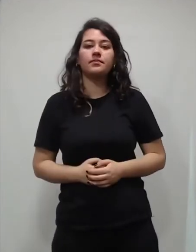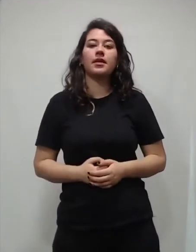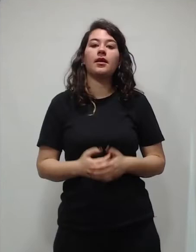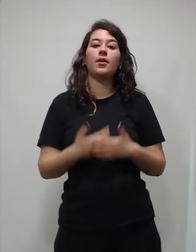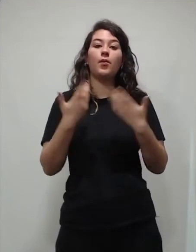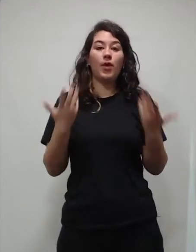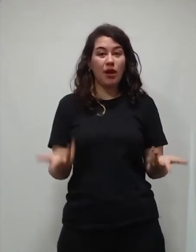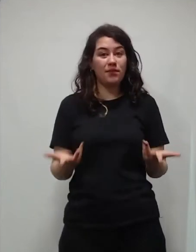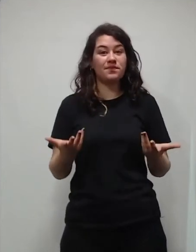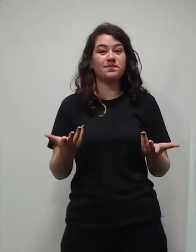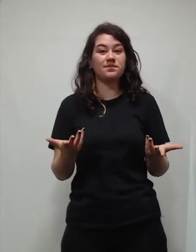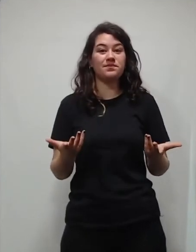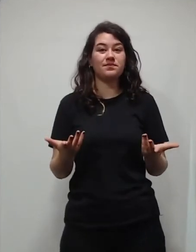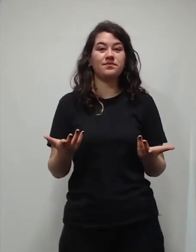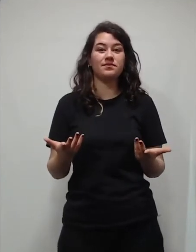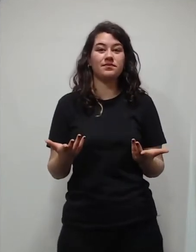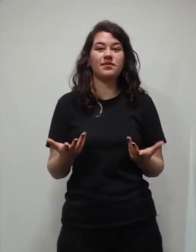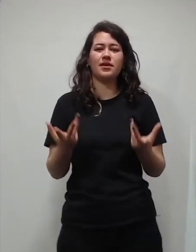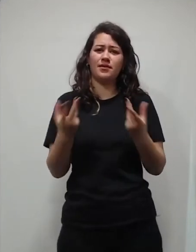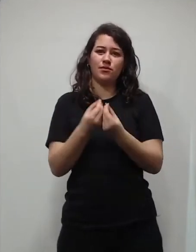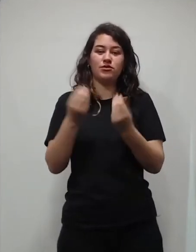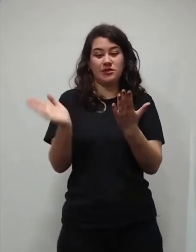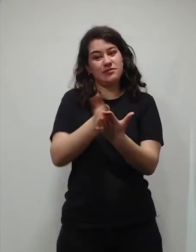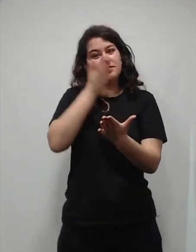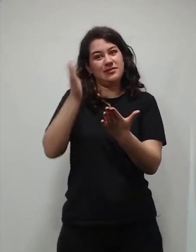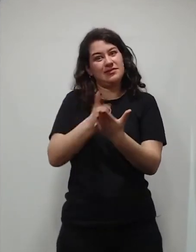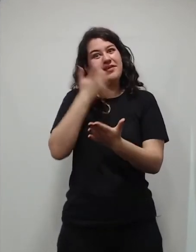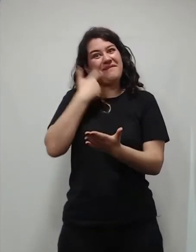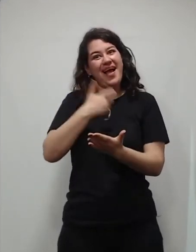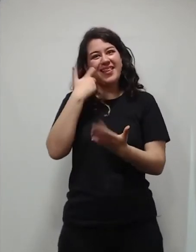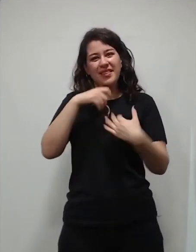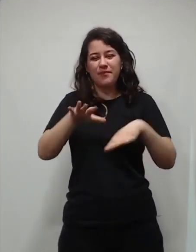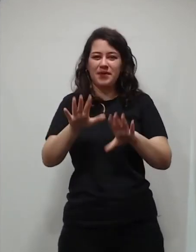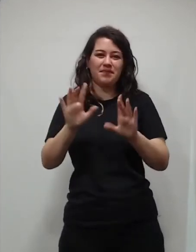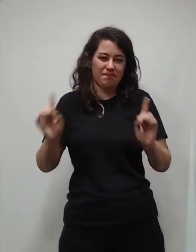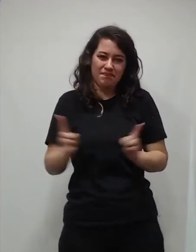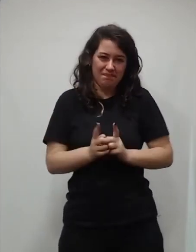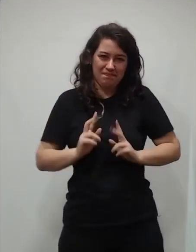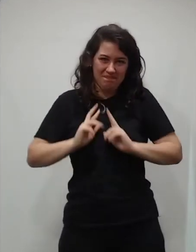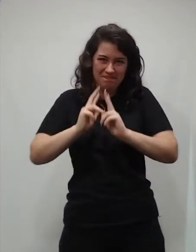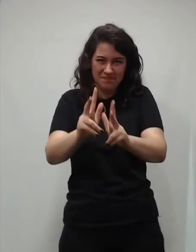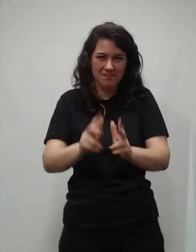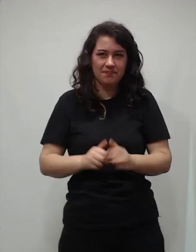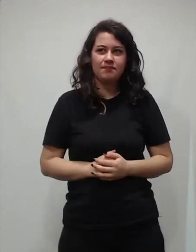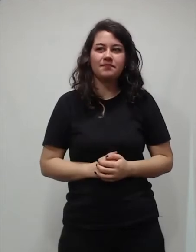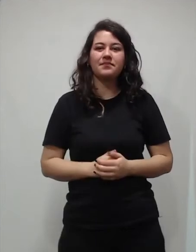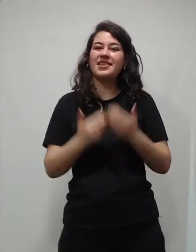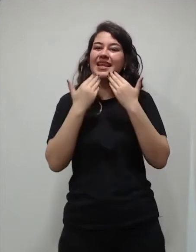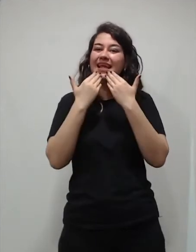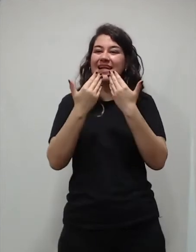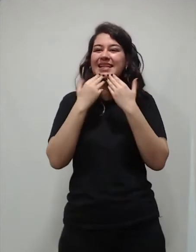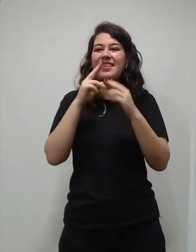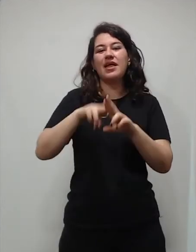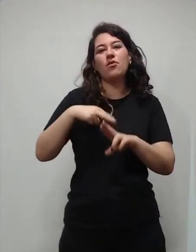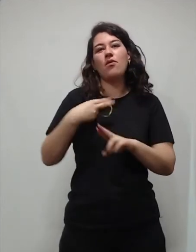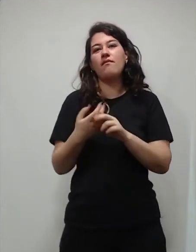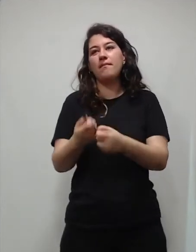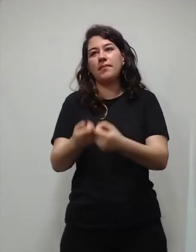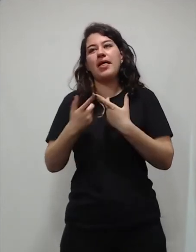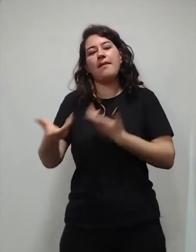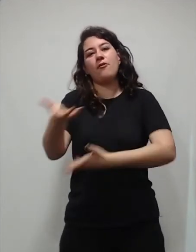Bueno, había un montón de hojas. Salió esto. Agradezco otra vez por